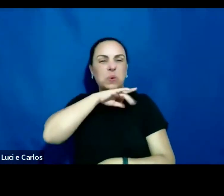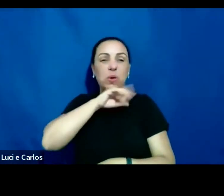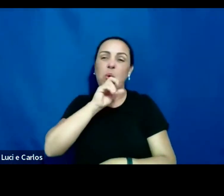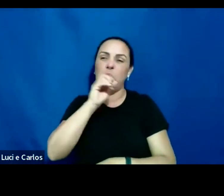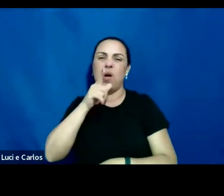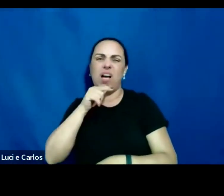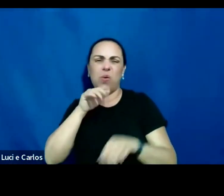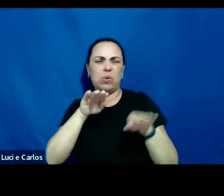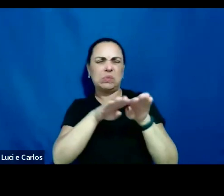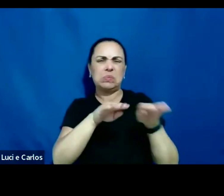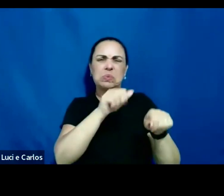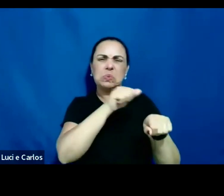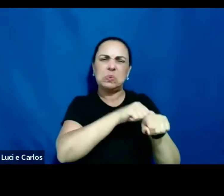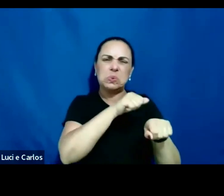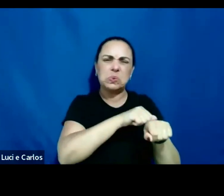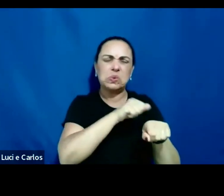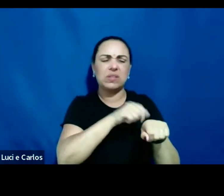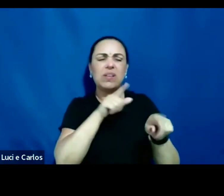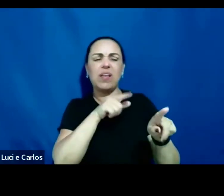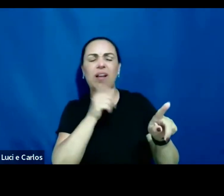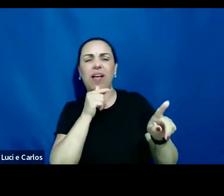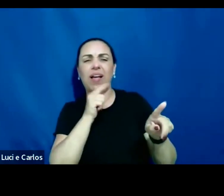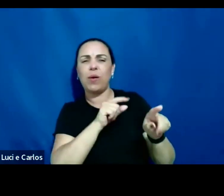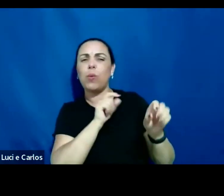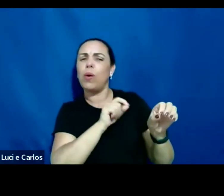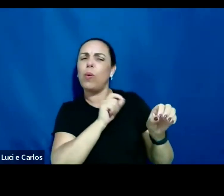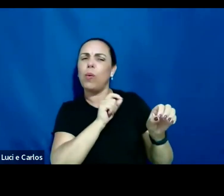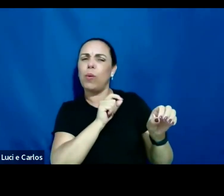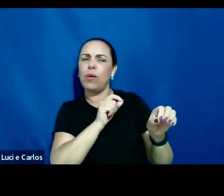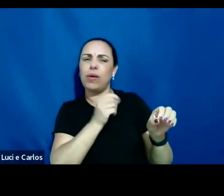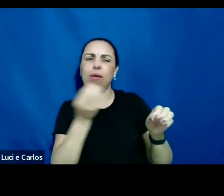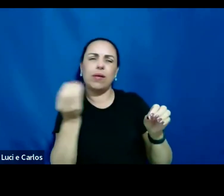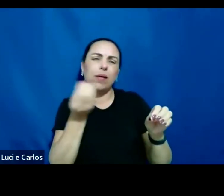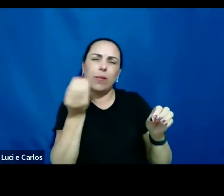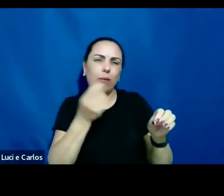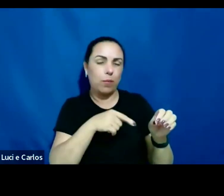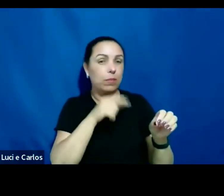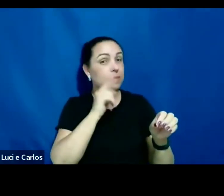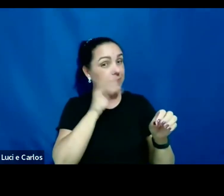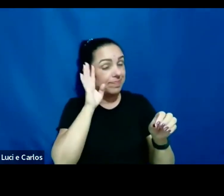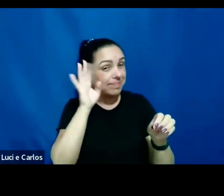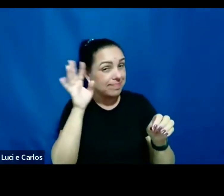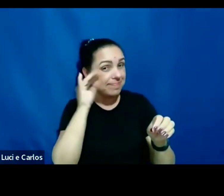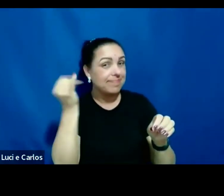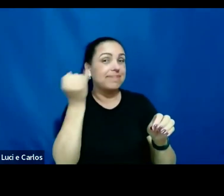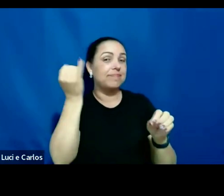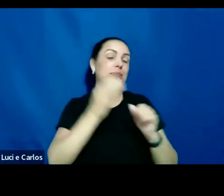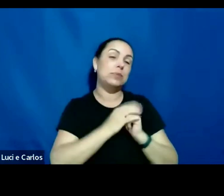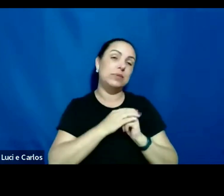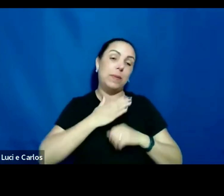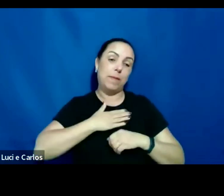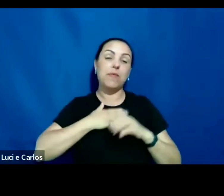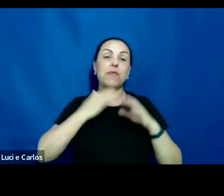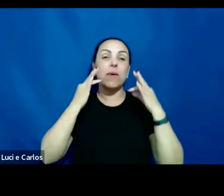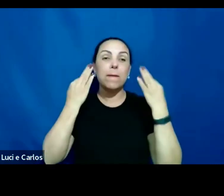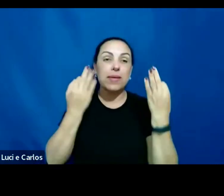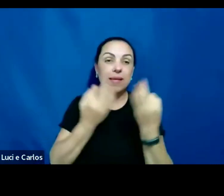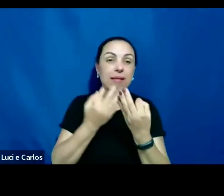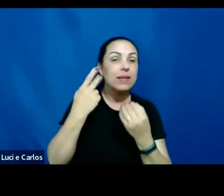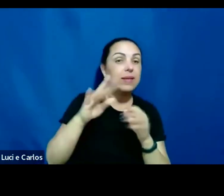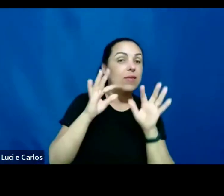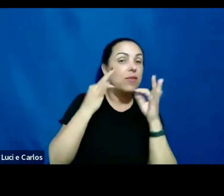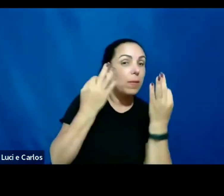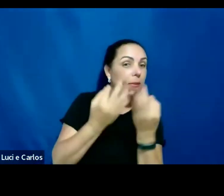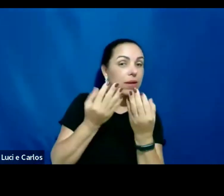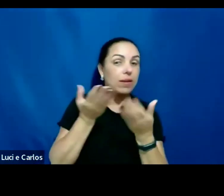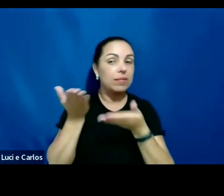Não só você, mas você cuidar de você e da sua família junto, vai beber uma água melhor. Sunaik, segundo,